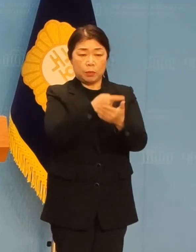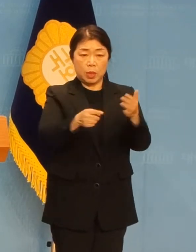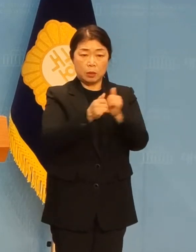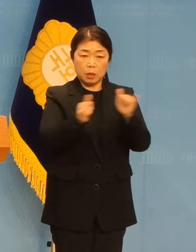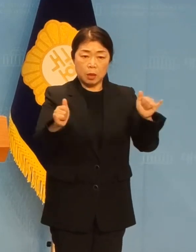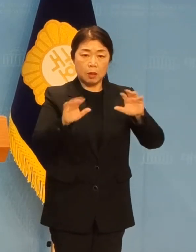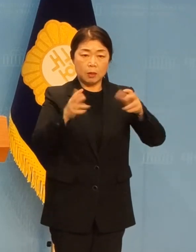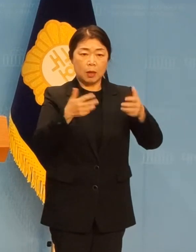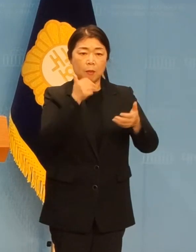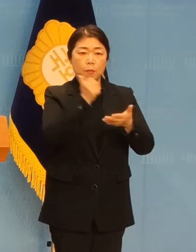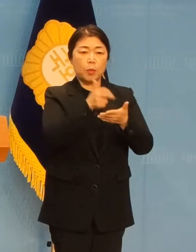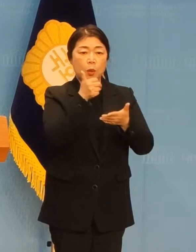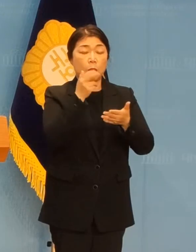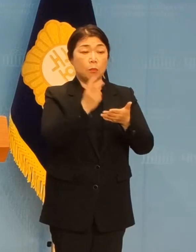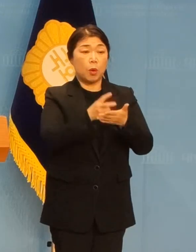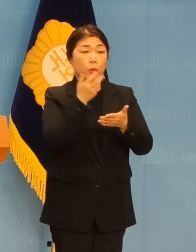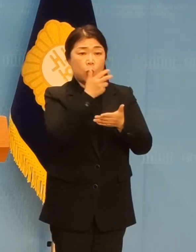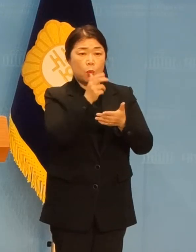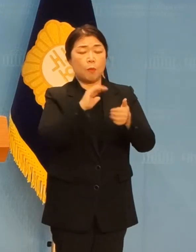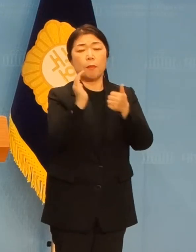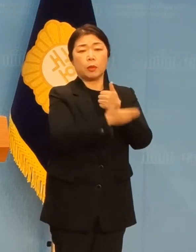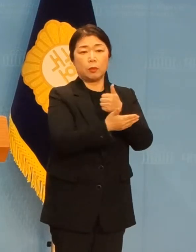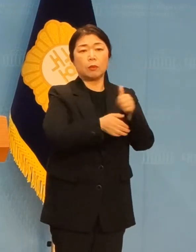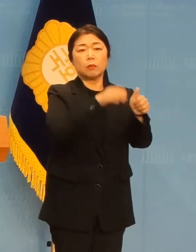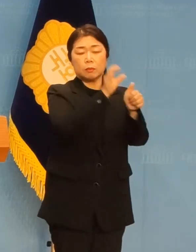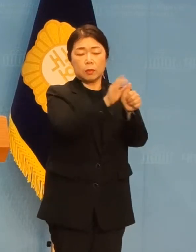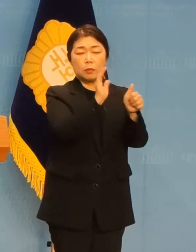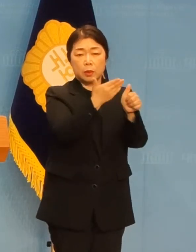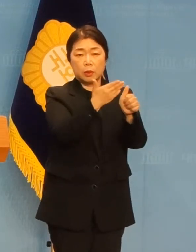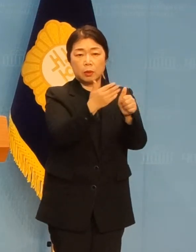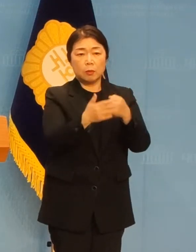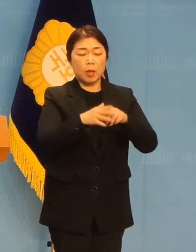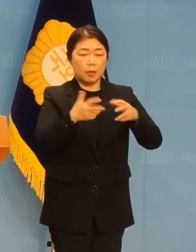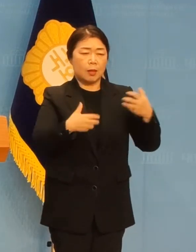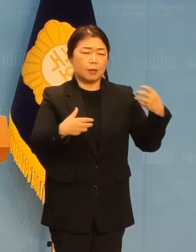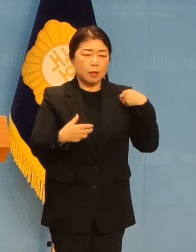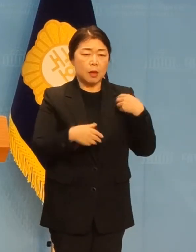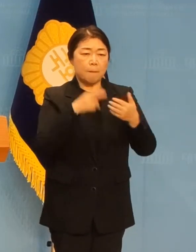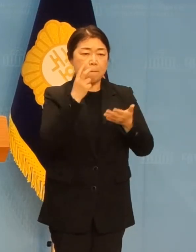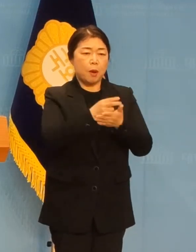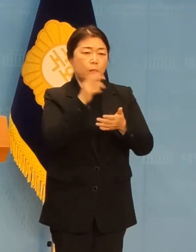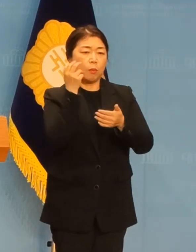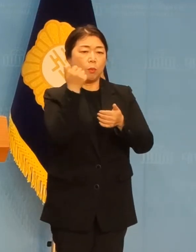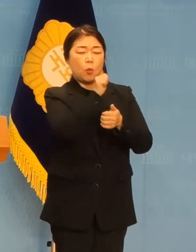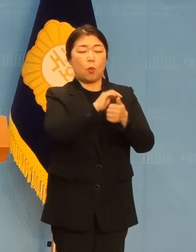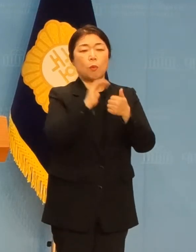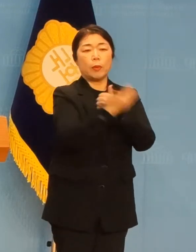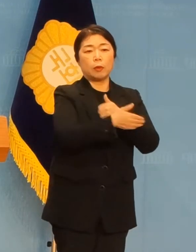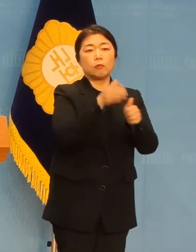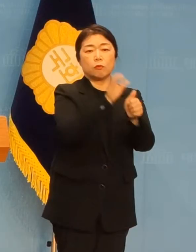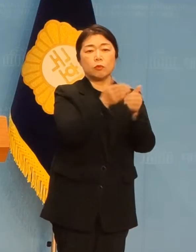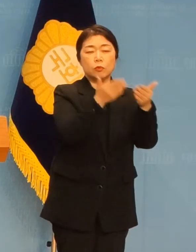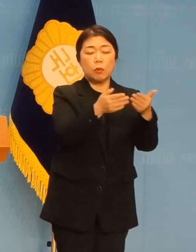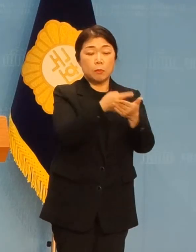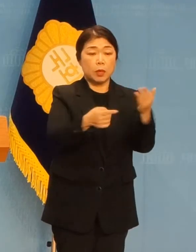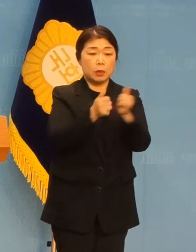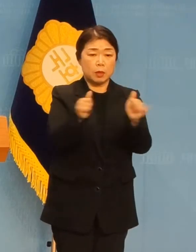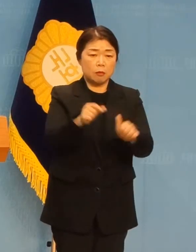선임이 가능해졌습니다. 법적 조력을 통한 피해자 권리 보호와 피해 구제